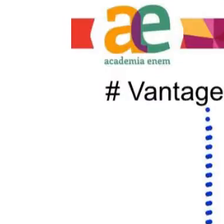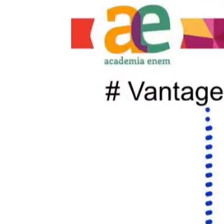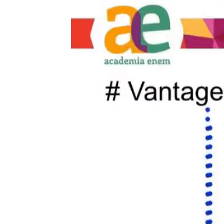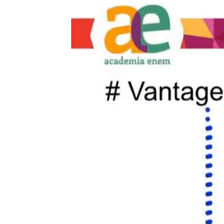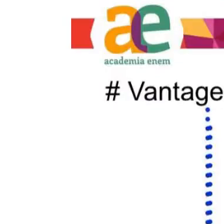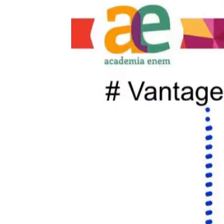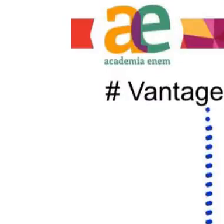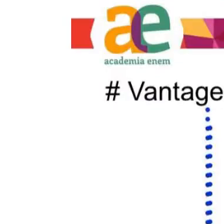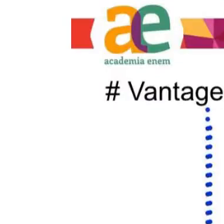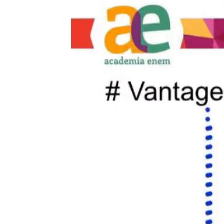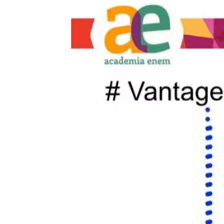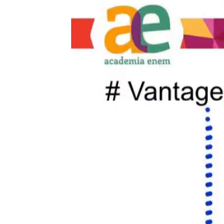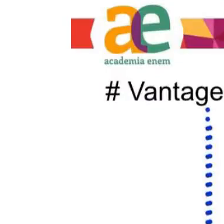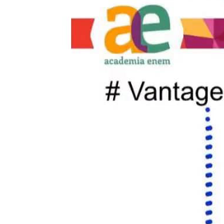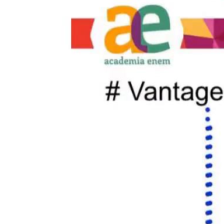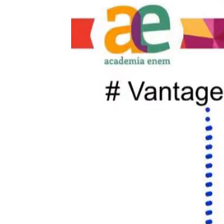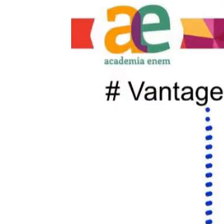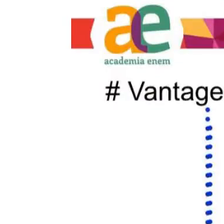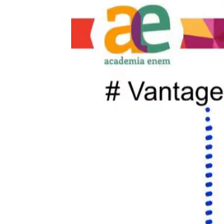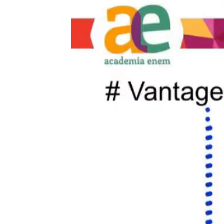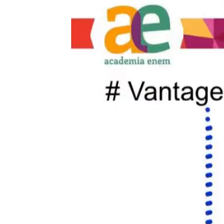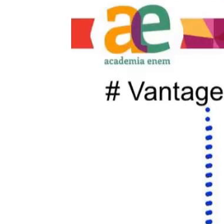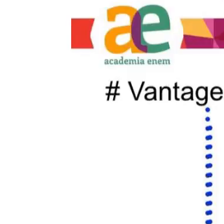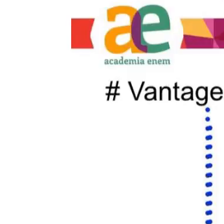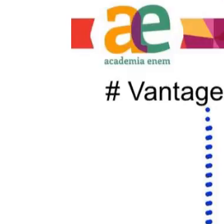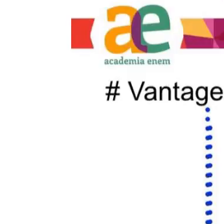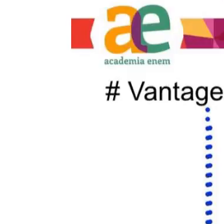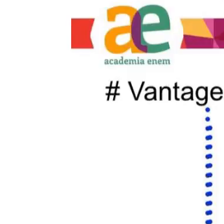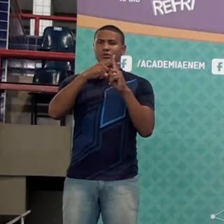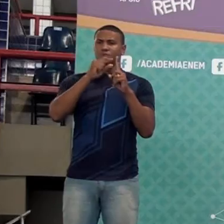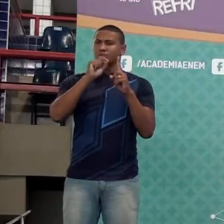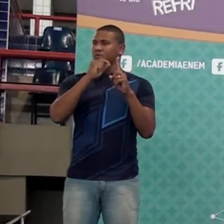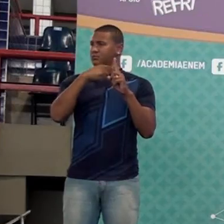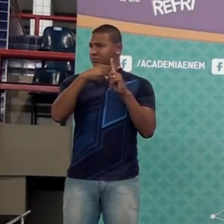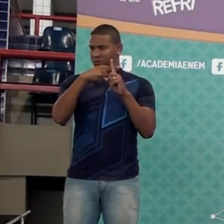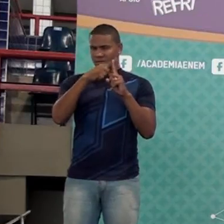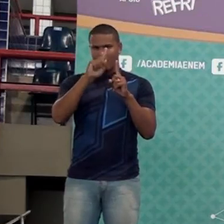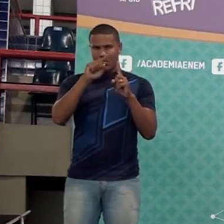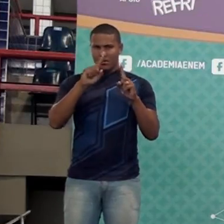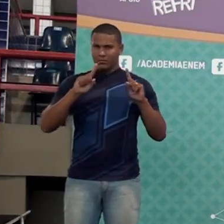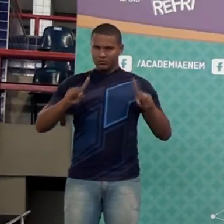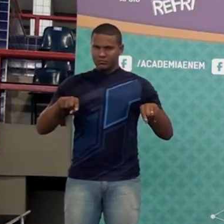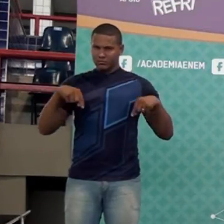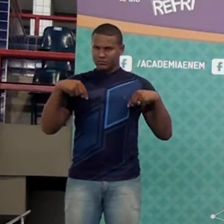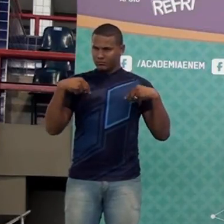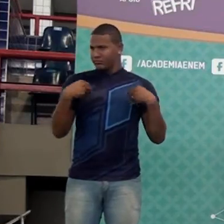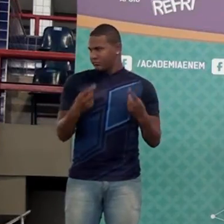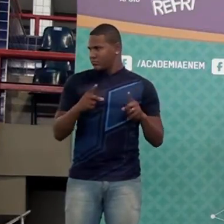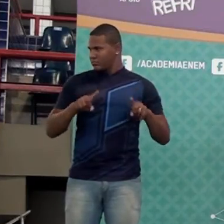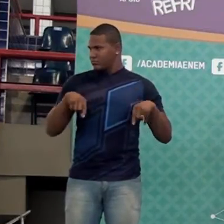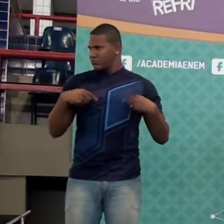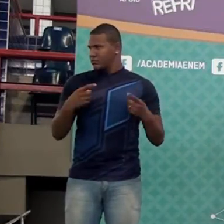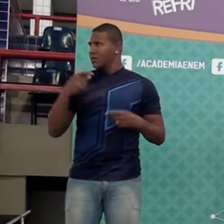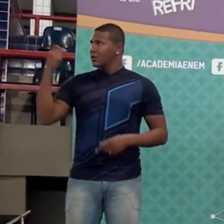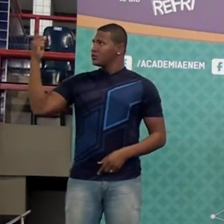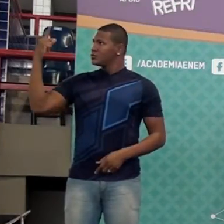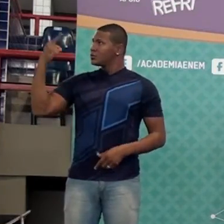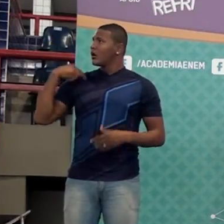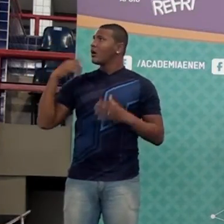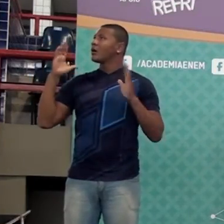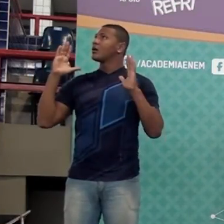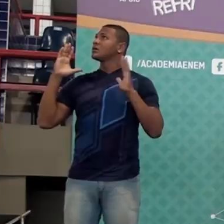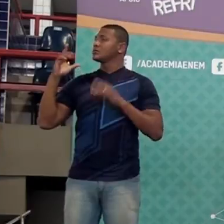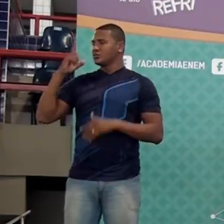Primeira vantagem, é renovável, né? O sol nasce todo dia, ainda bem, né? Professor, mas um dia o sol vai